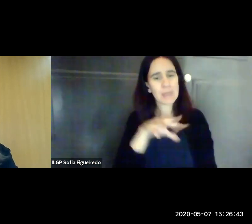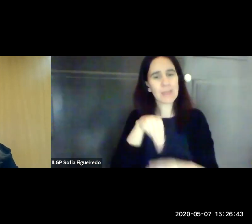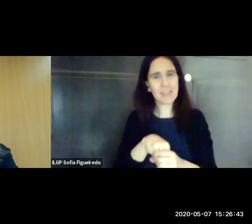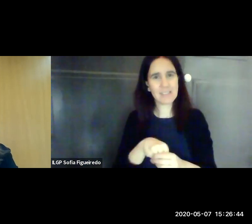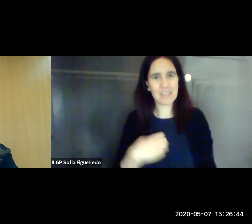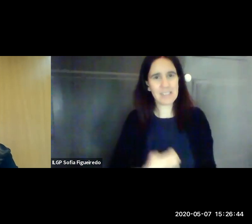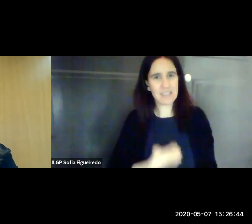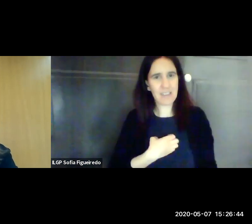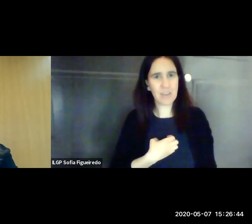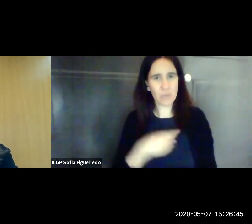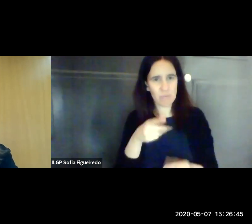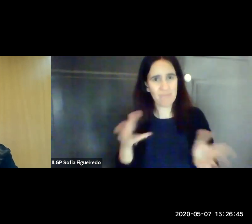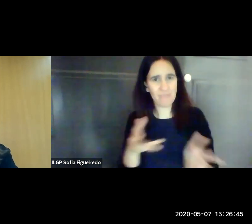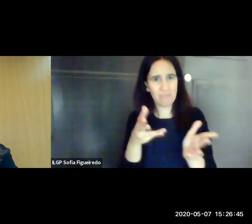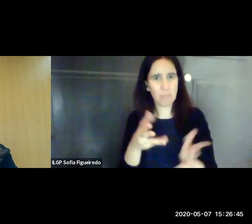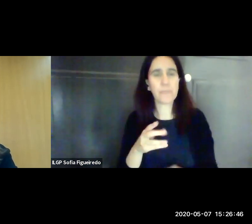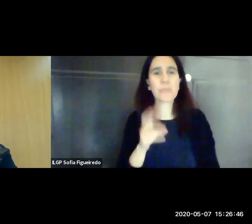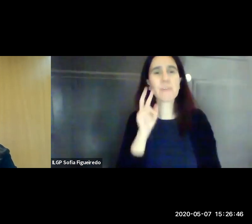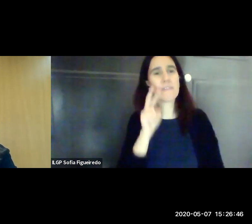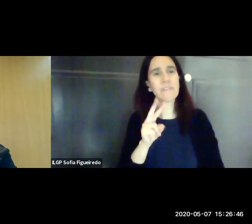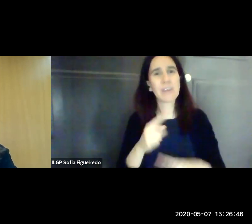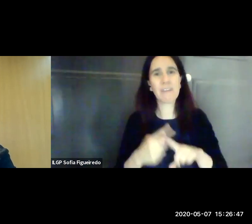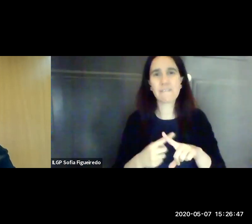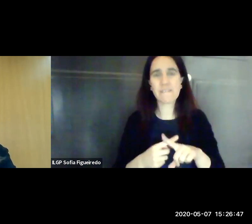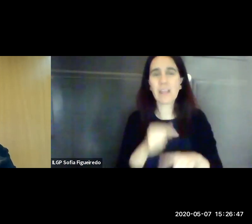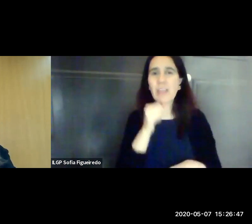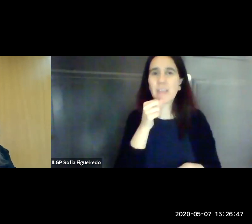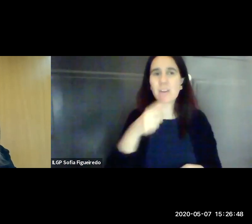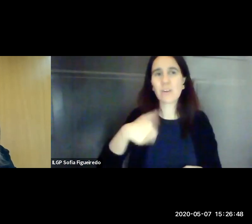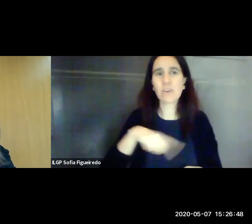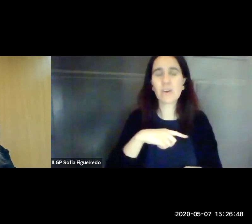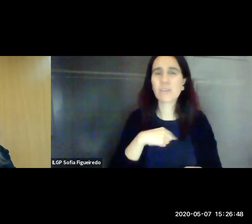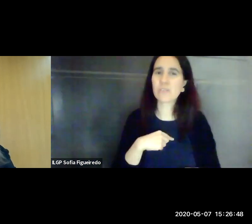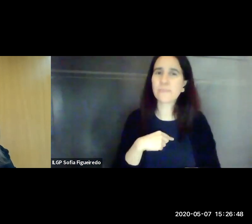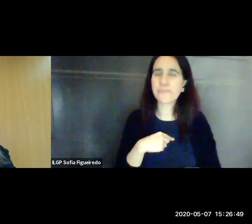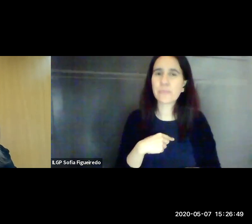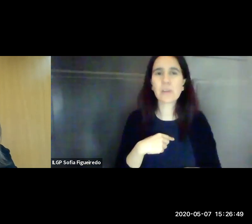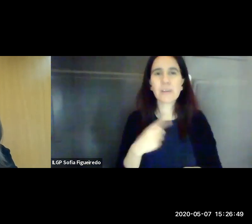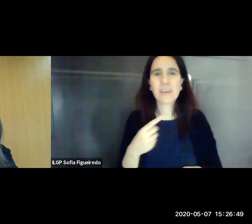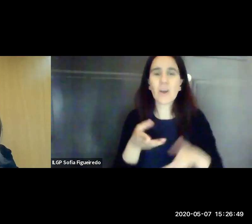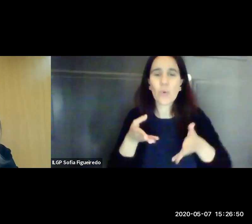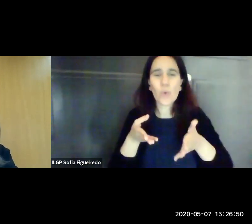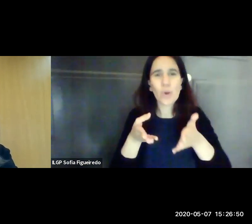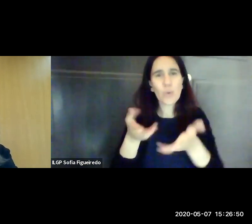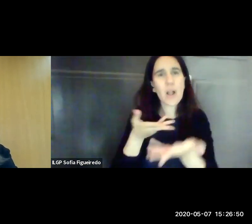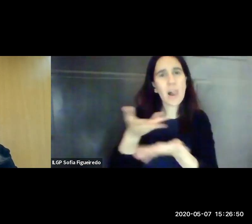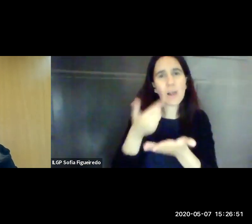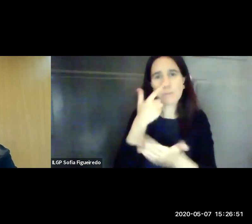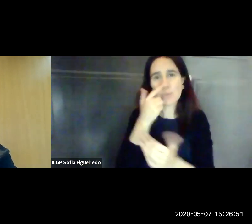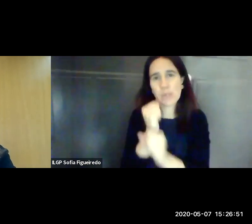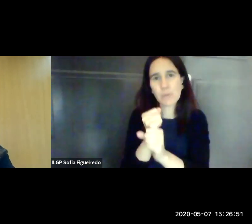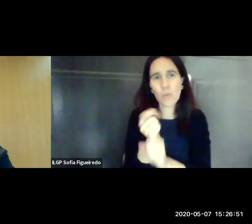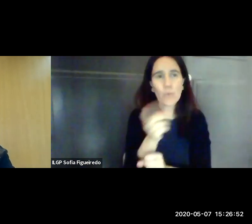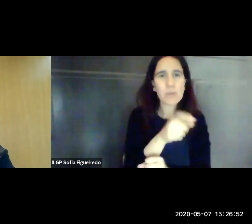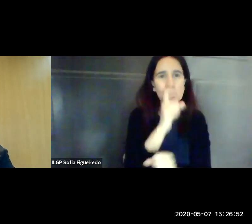interessante ver que é frequente nós ouvirmos conversa de corredor de um trabalhador com o outro,